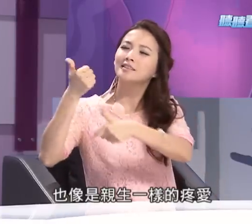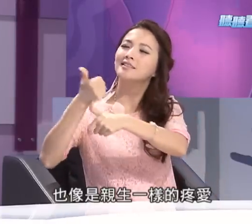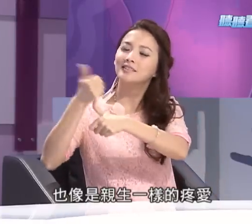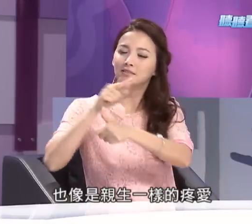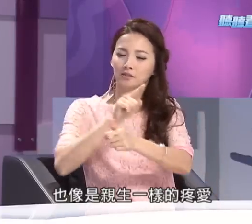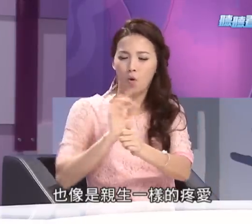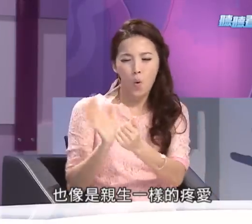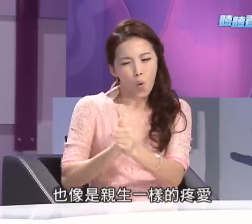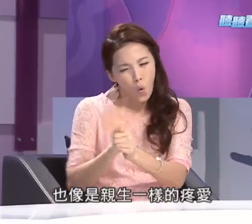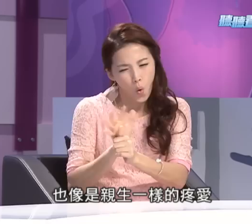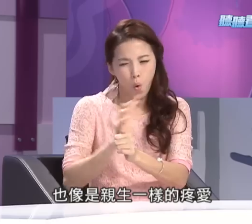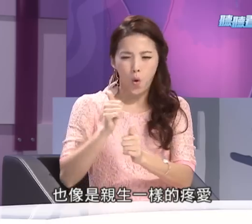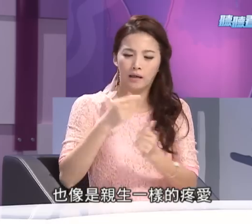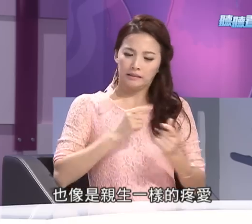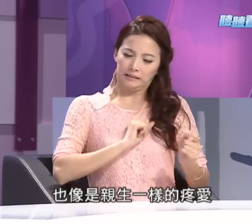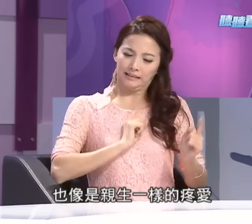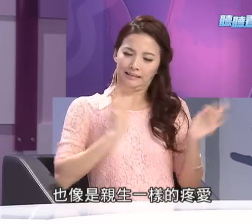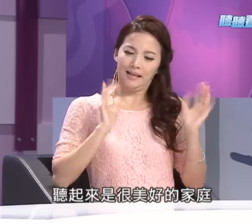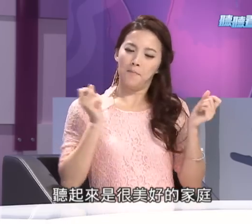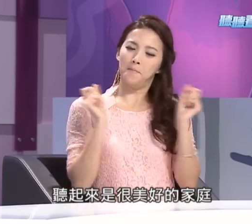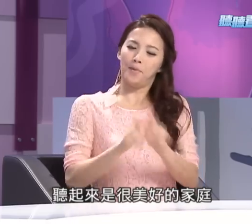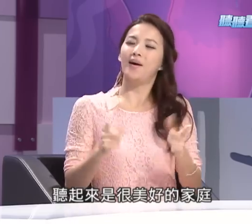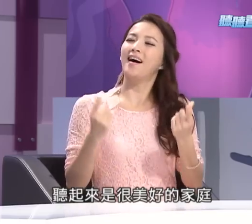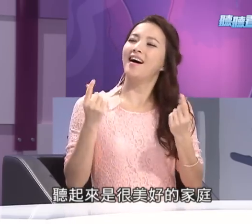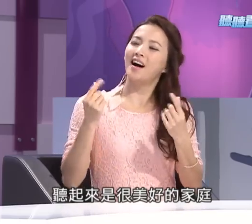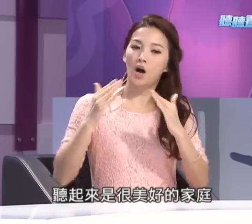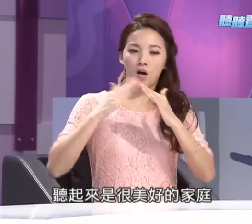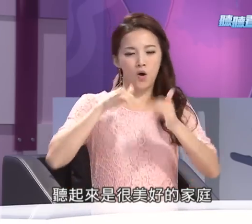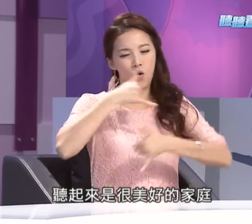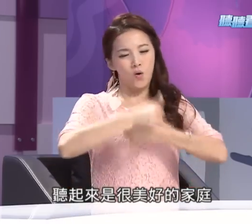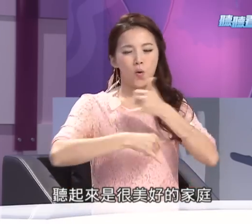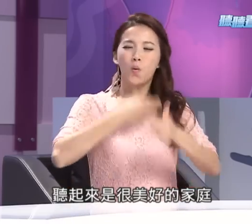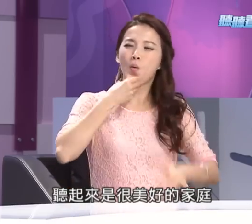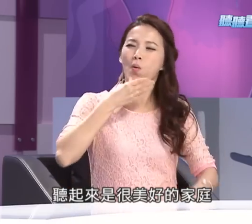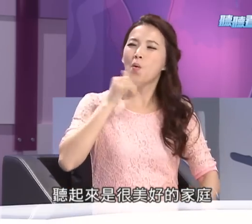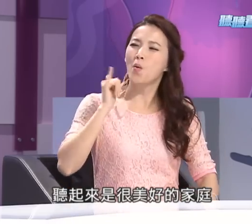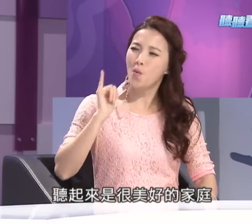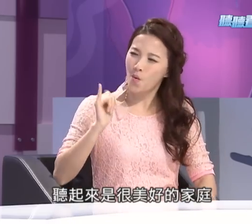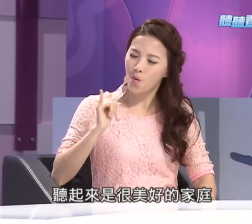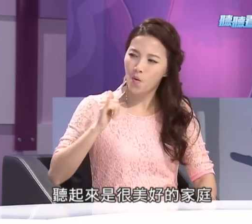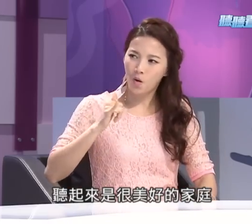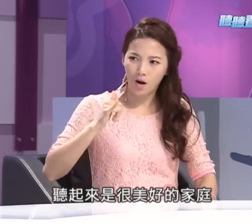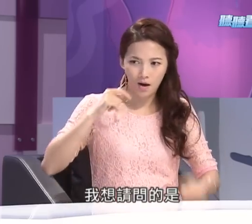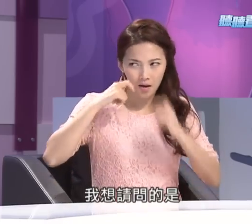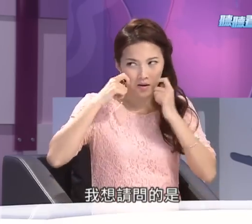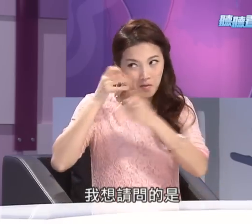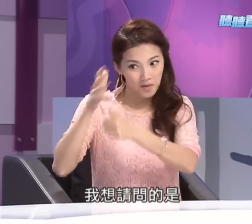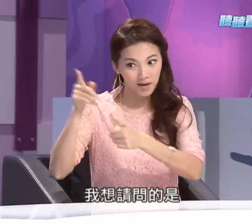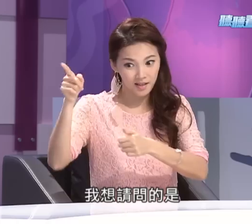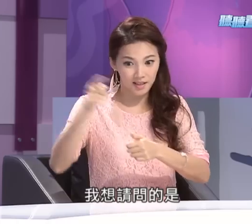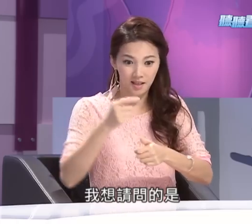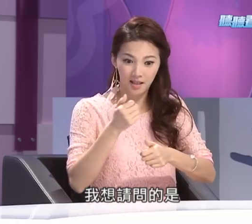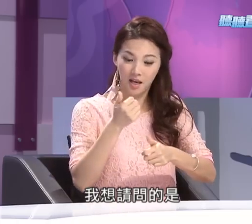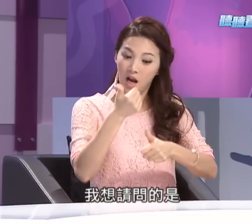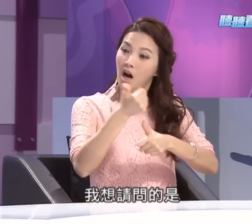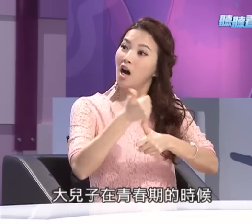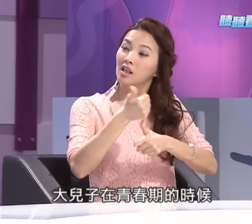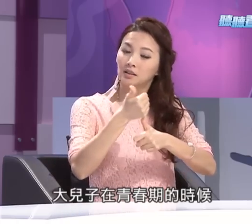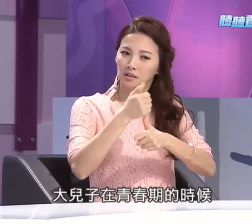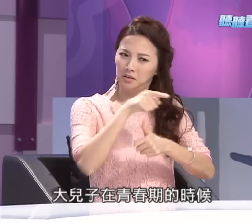生一样的疼爱，哇，听起来是很美好的家庭。我想请问的是，大儿子